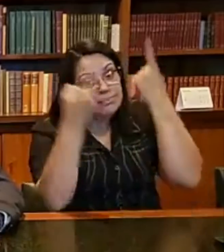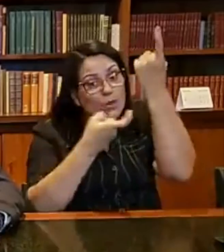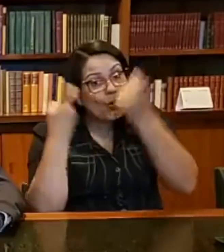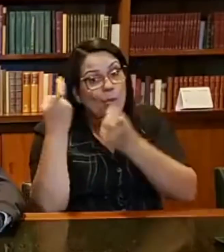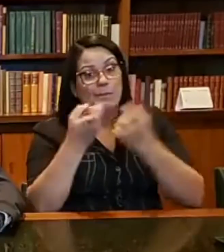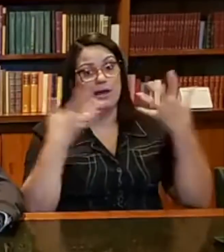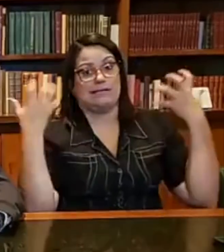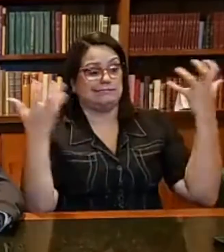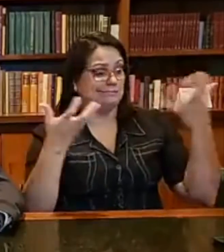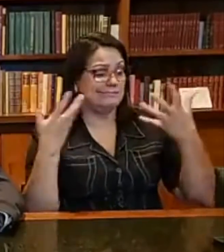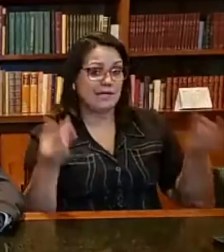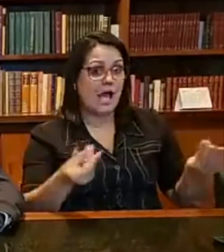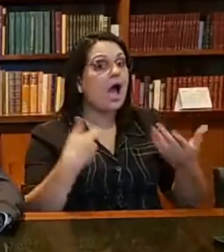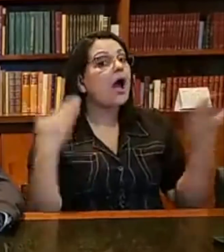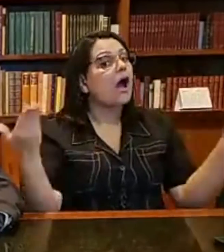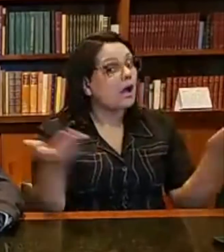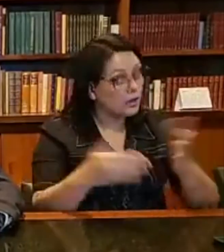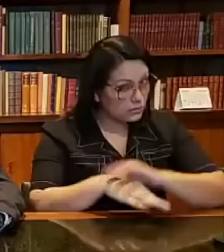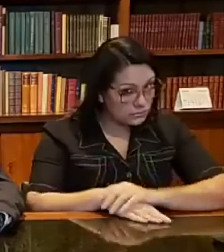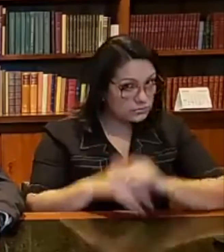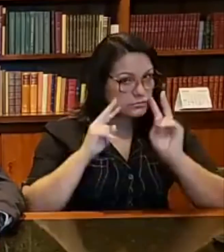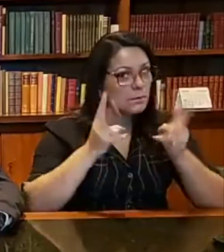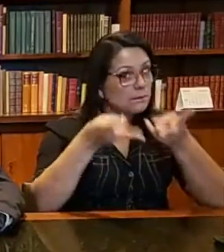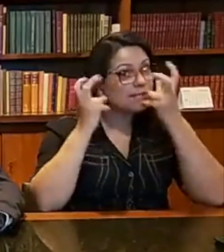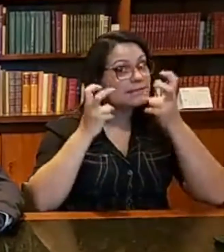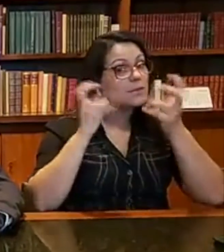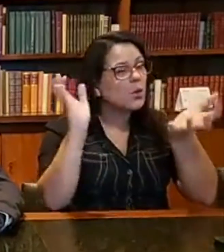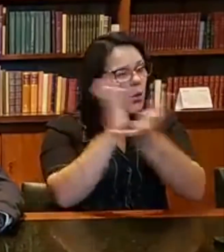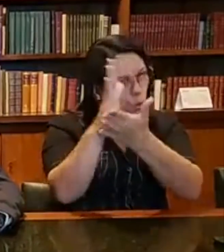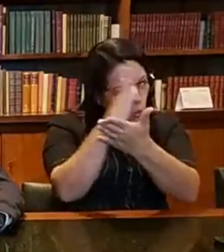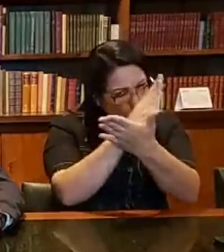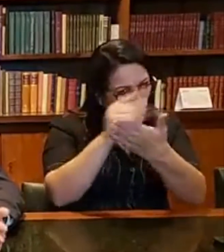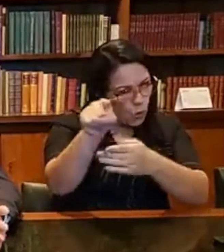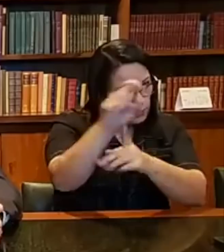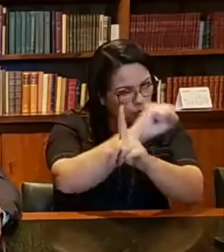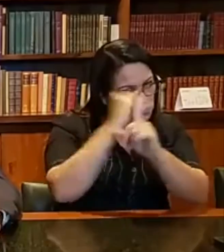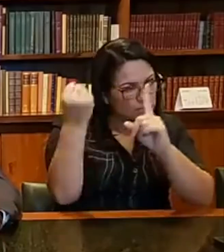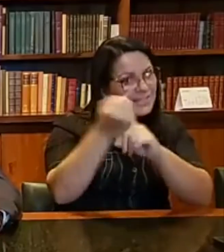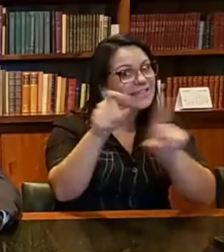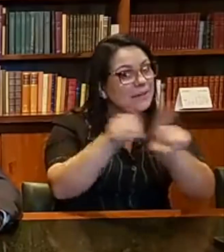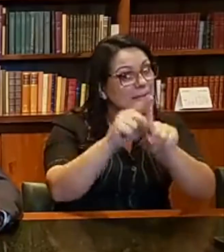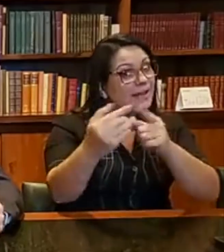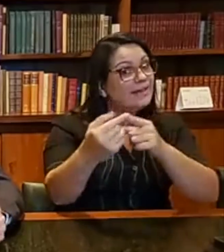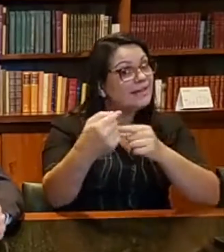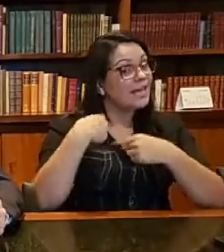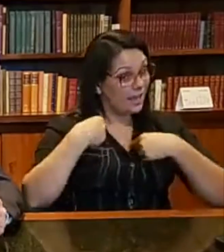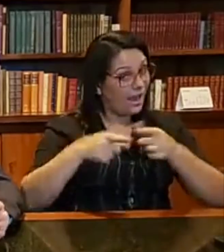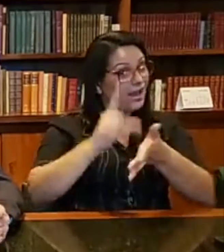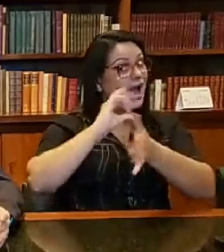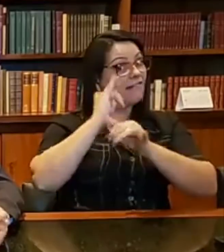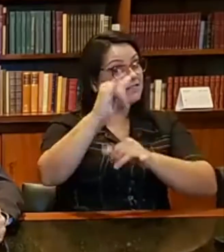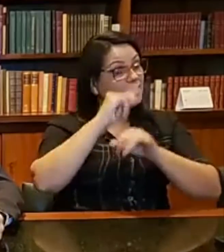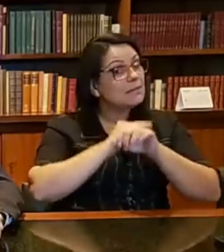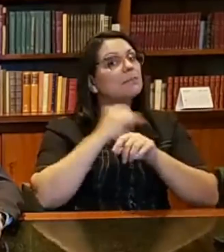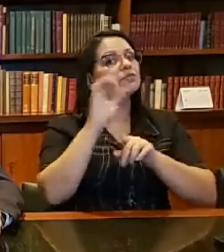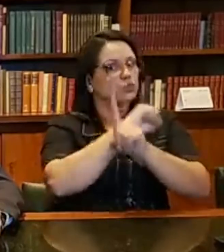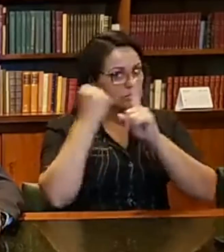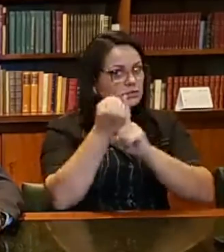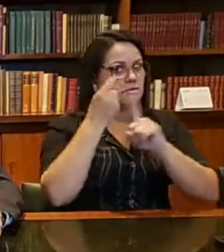preocupação, que agora eu estou vendo que parte da sociedade, né, está preocupada. Grande parte dos